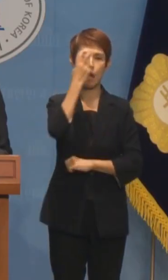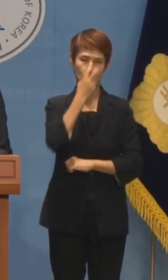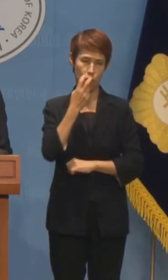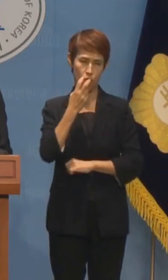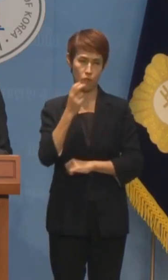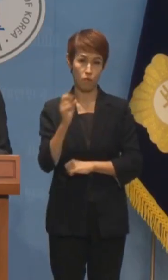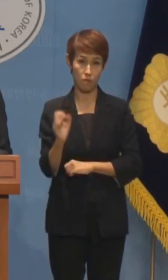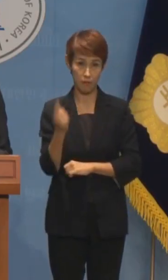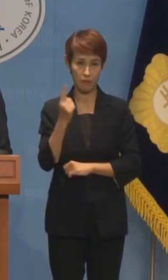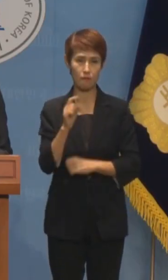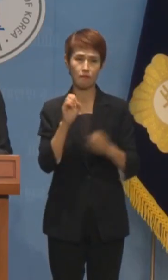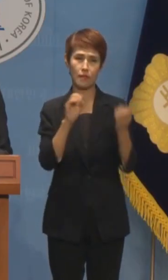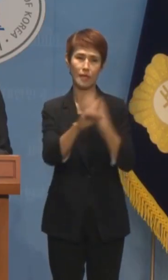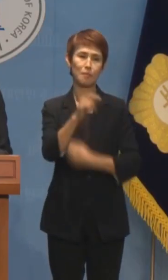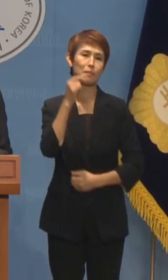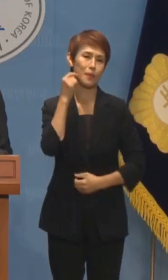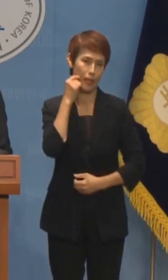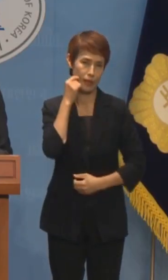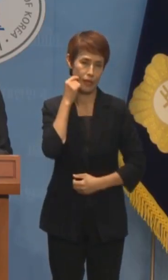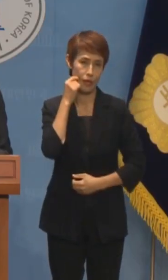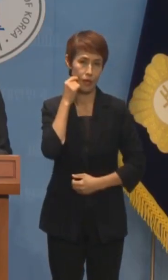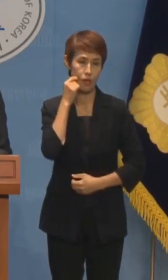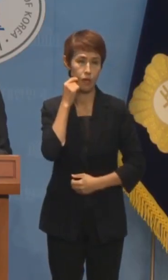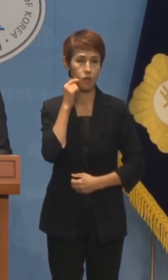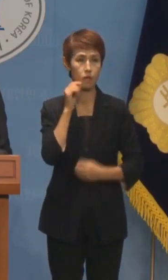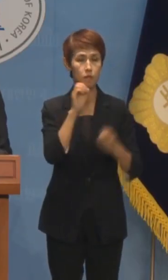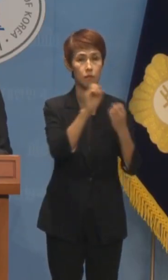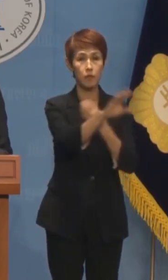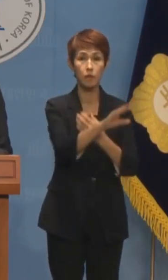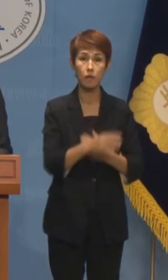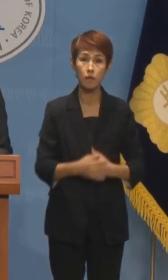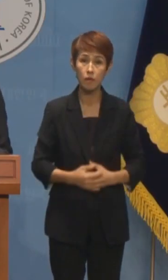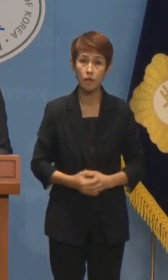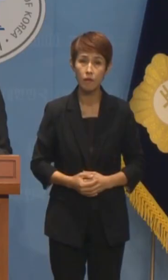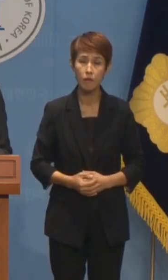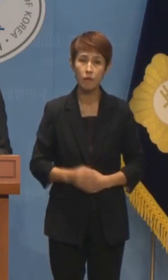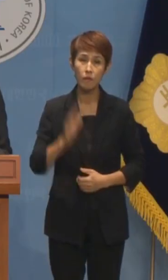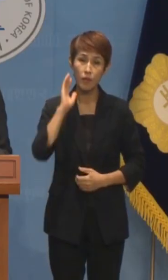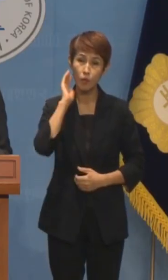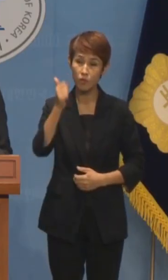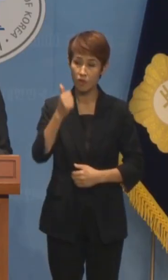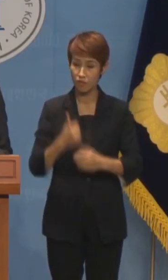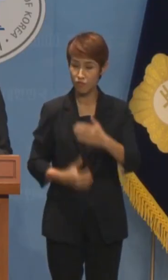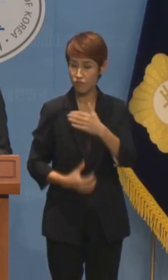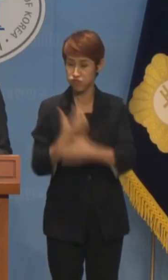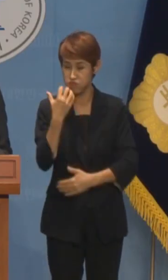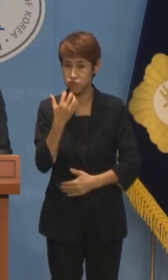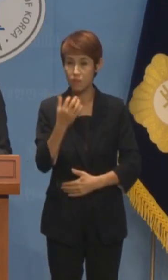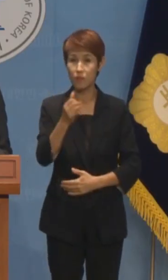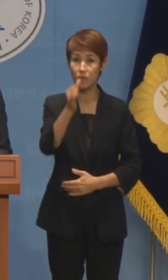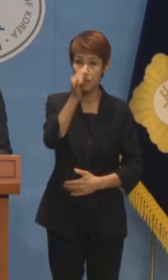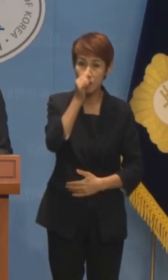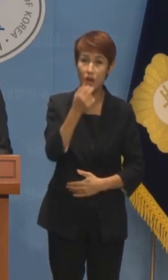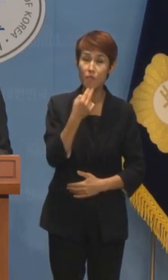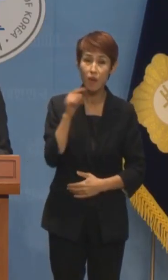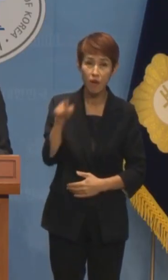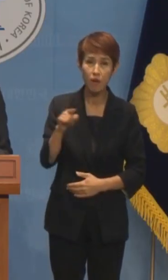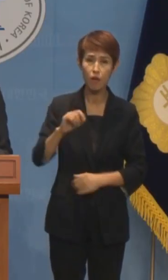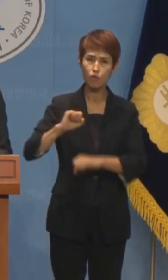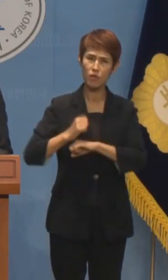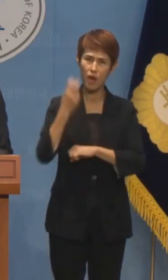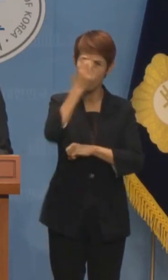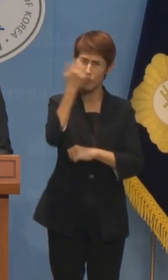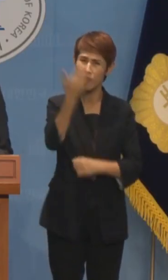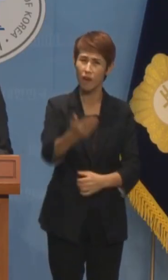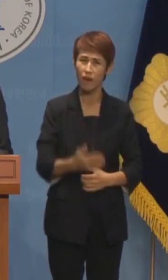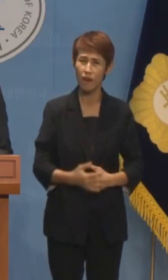할 수 없다는 취지로 답변했다고 합니다. 대통령이 경로했는지 아닌지가 국가안보